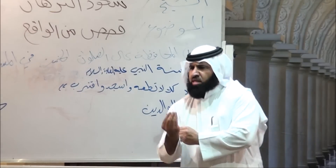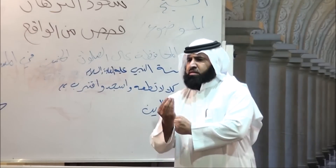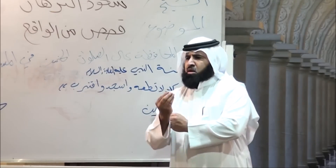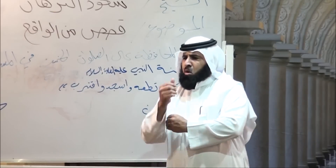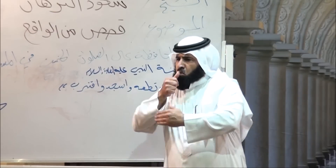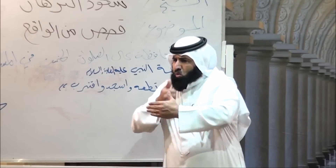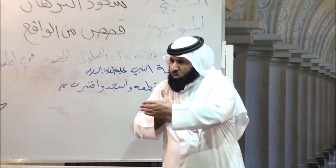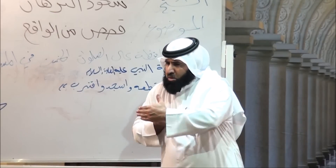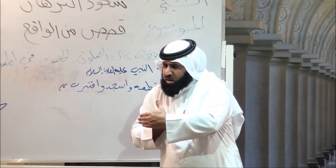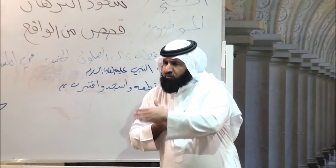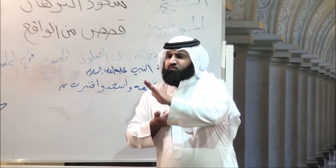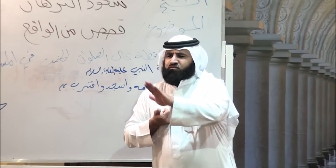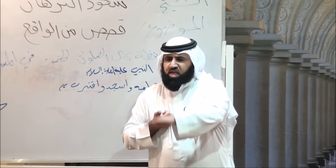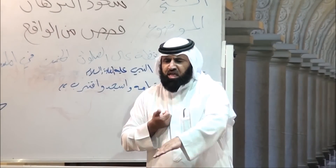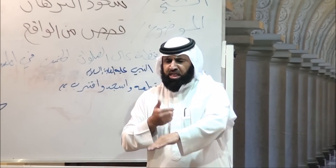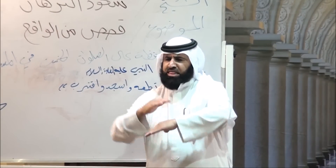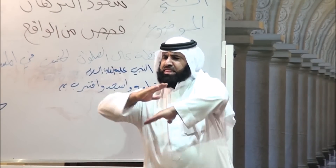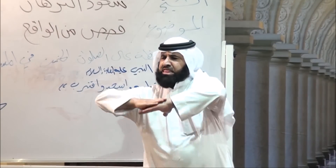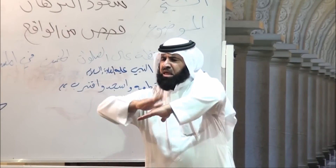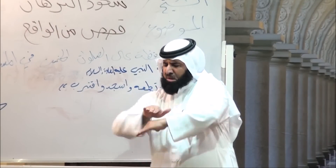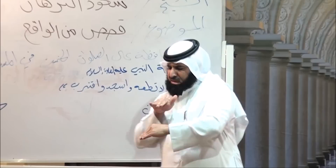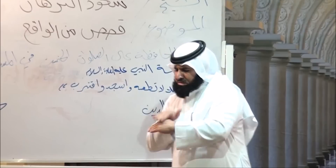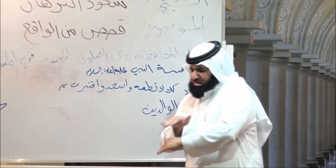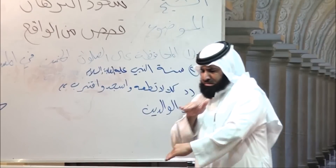وأرضعت وربت